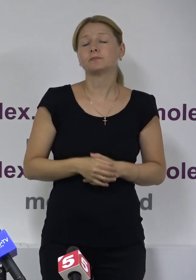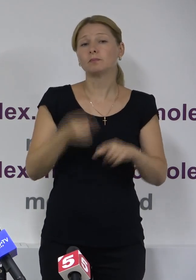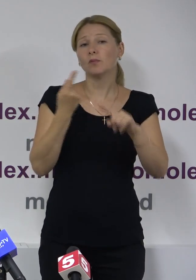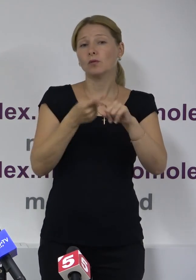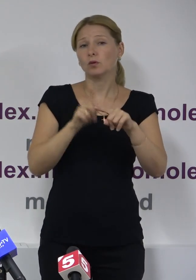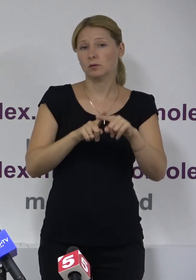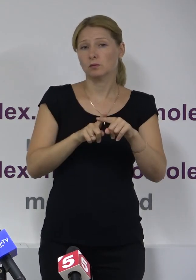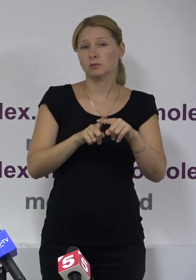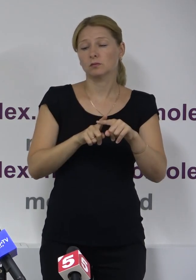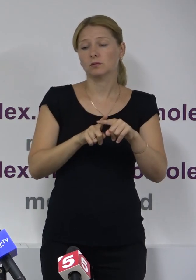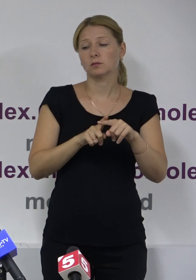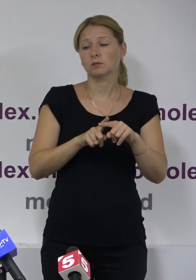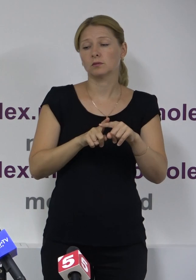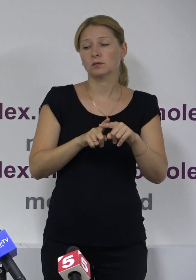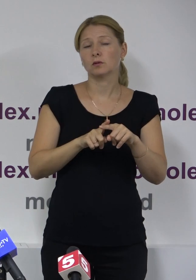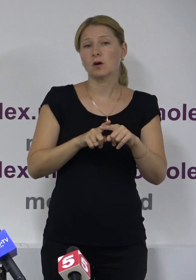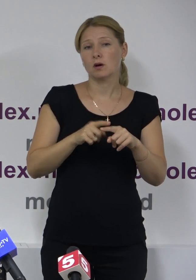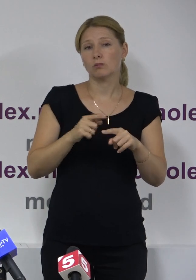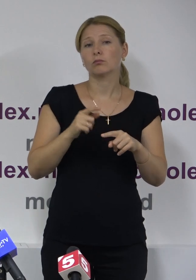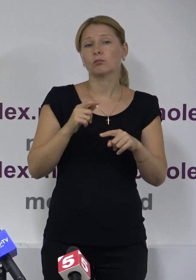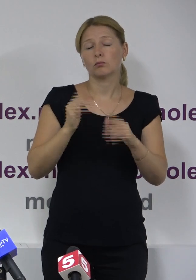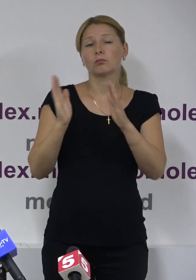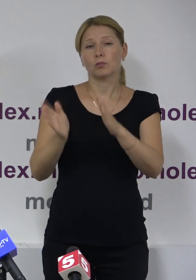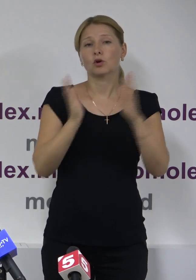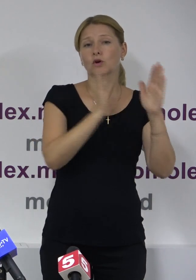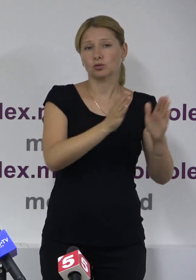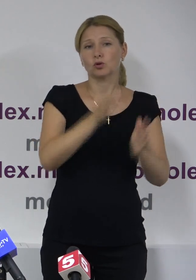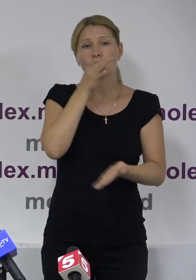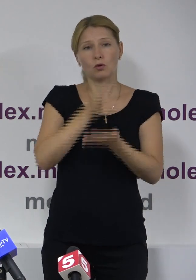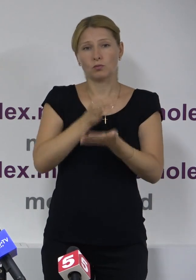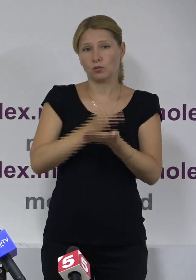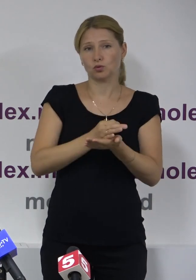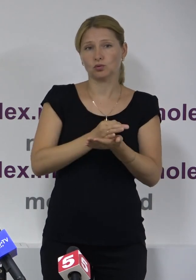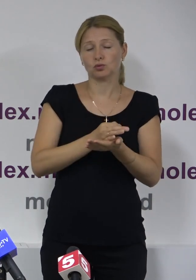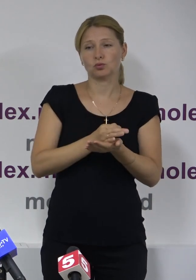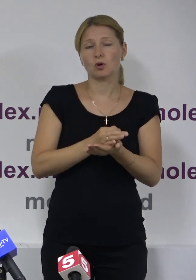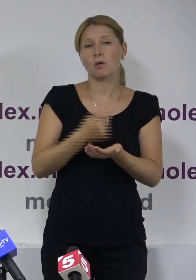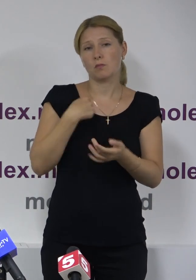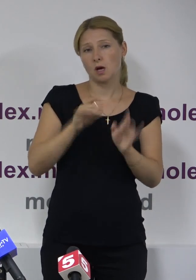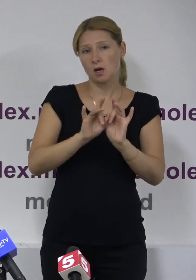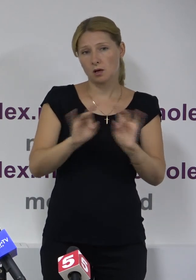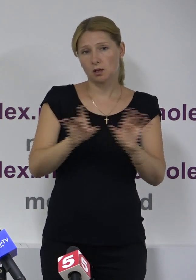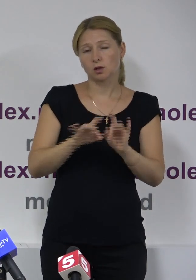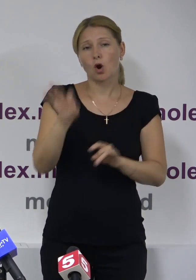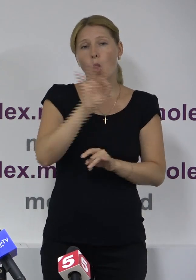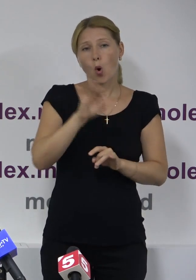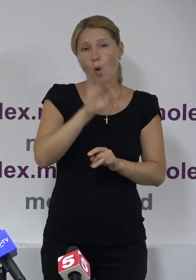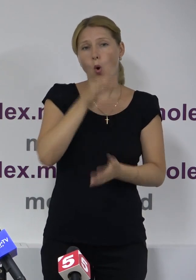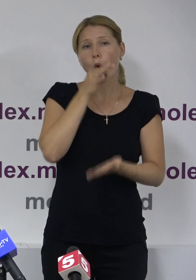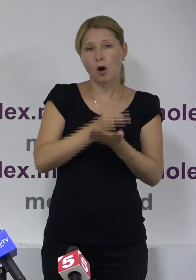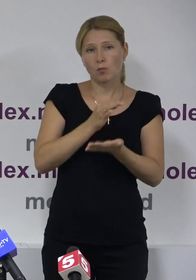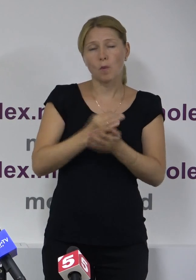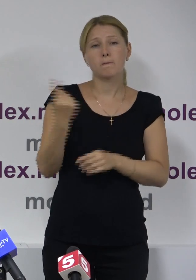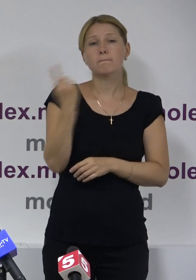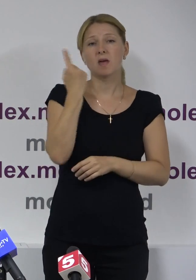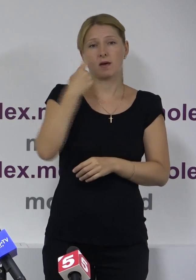Acestea fiind spuse, o să trecem nemijlocit la prezentarea raportului, pentru că, așa cum a fost anunțat în conferința, este vorba și despre prezentarea